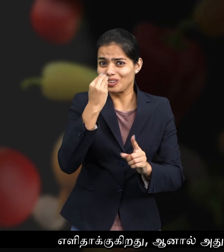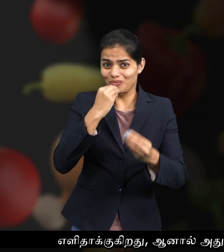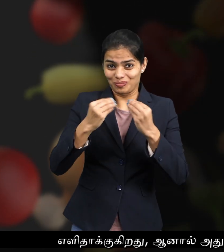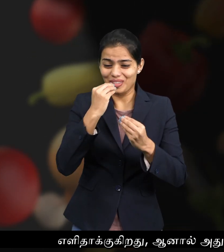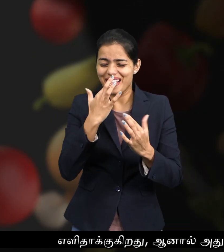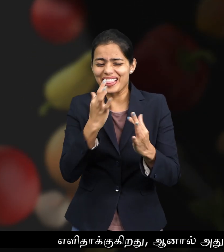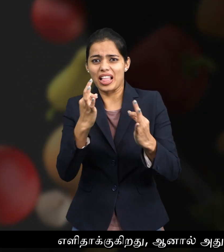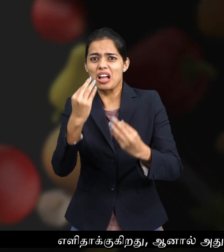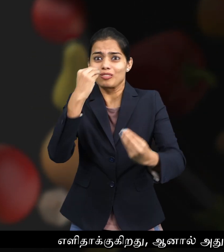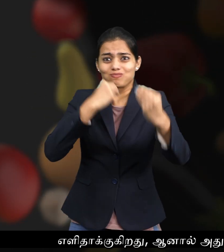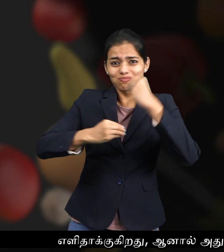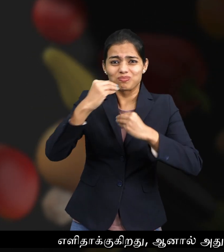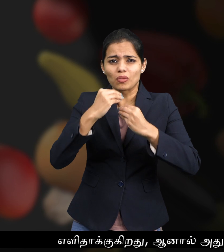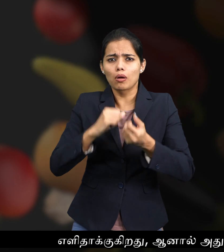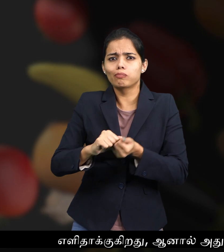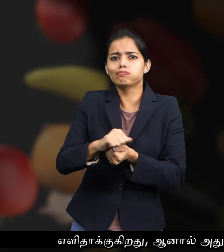இழக்கிறது.